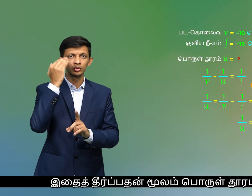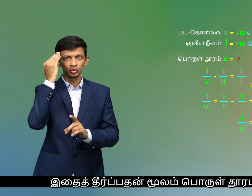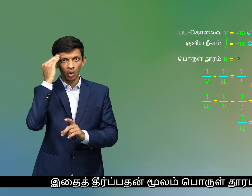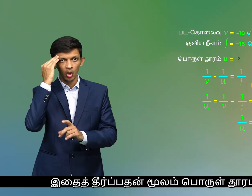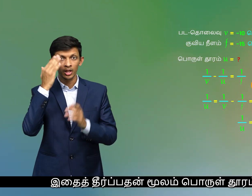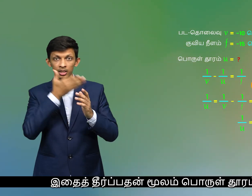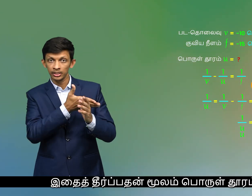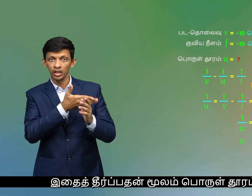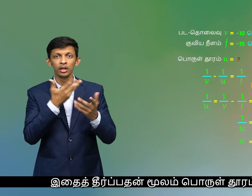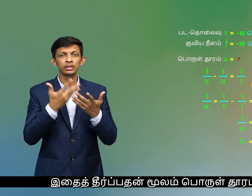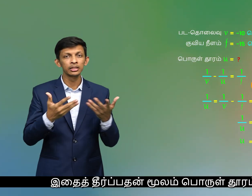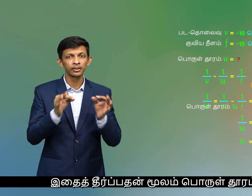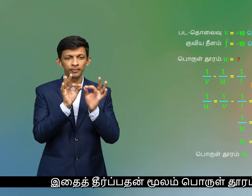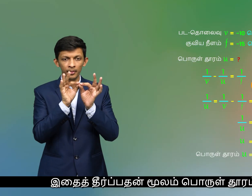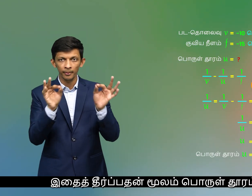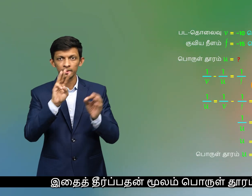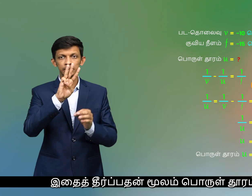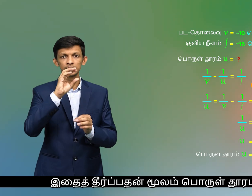30 சென்டிமீட்டர்,